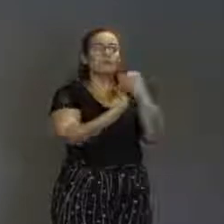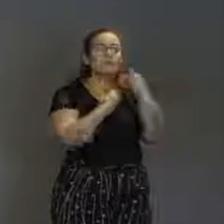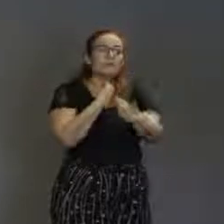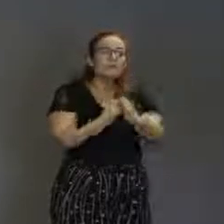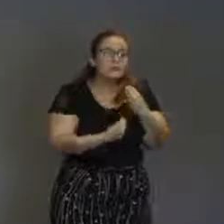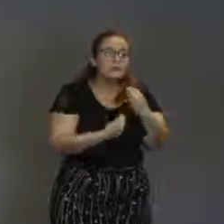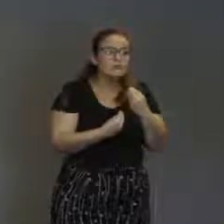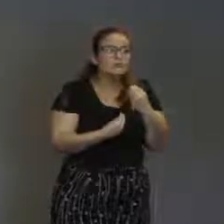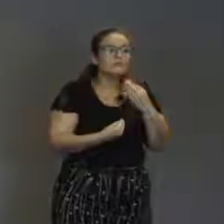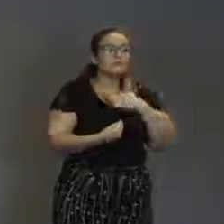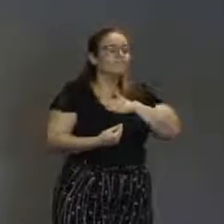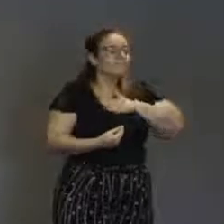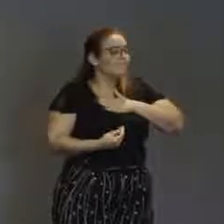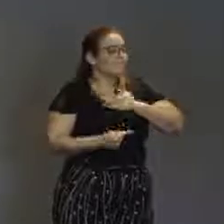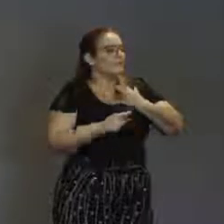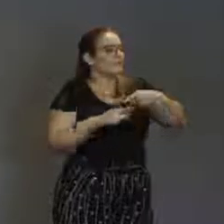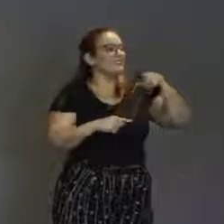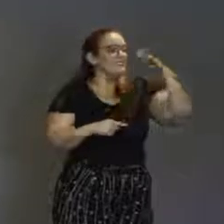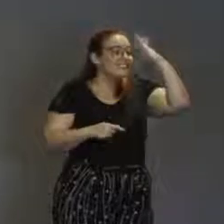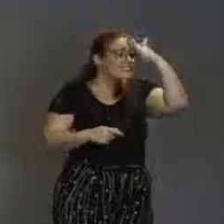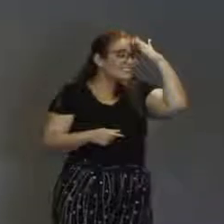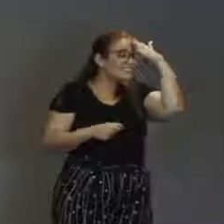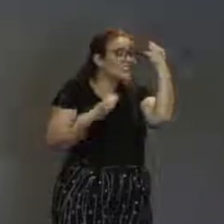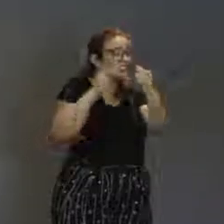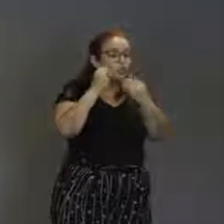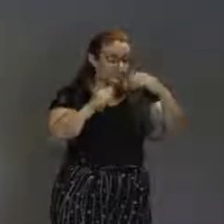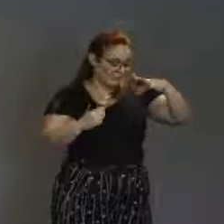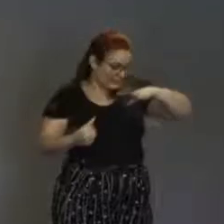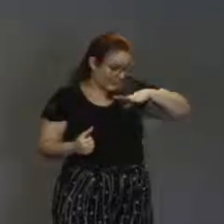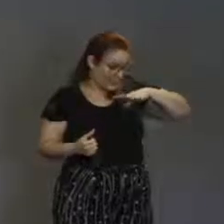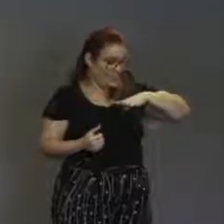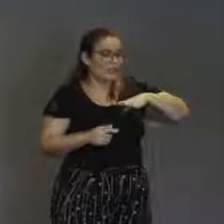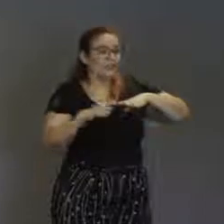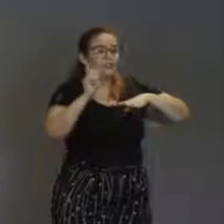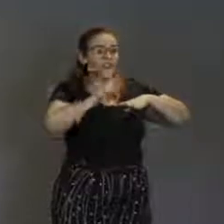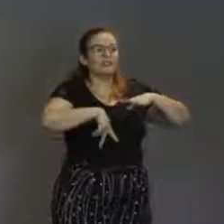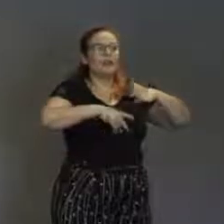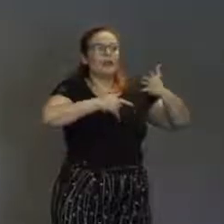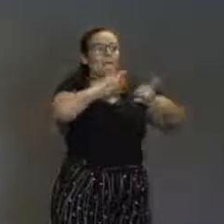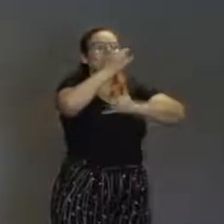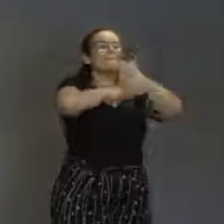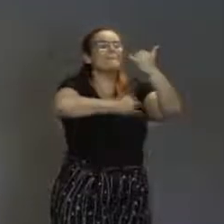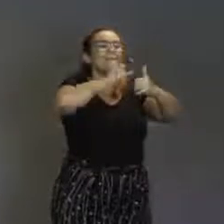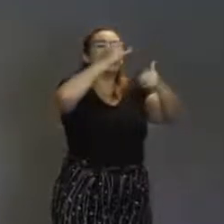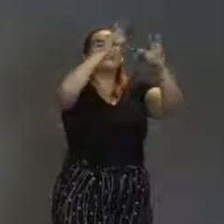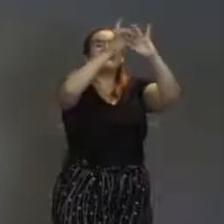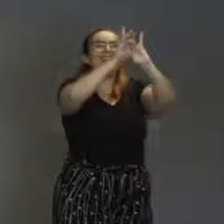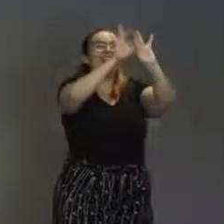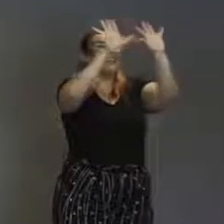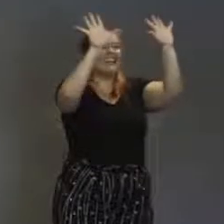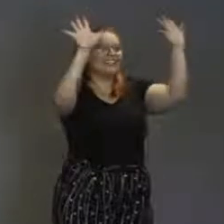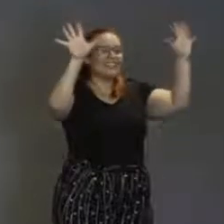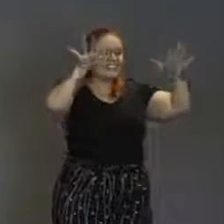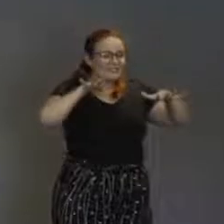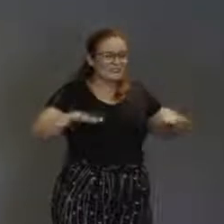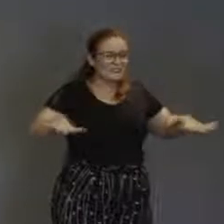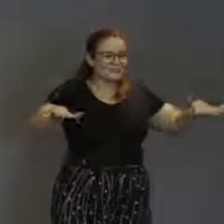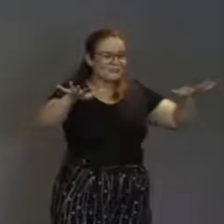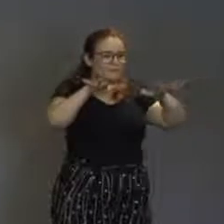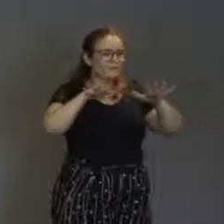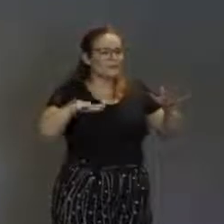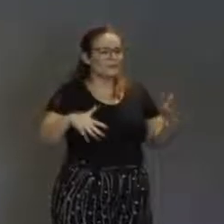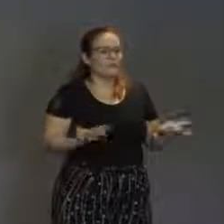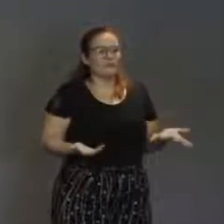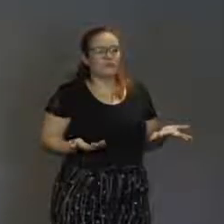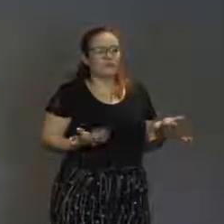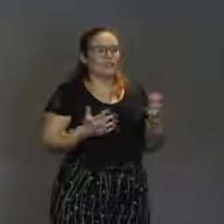e eu adoro isso, porque eles entendem a cidade, de fato, como um grande playground ao ar livre. Eles têm, enfim, em vez de seguirem o modelo de